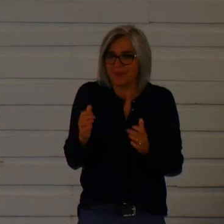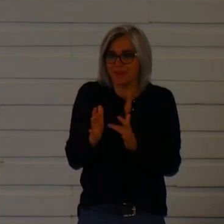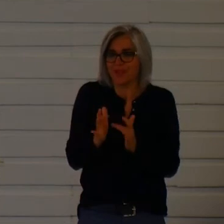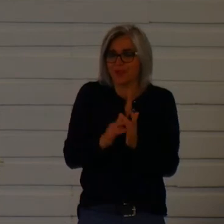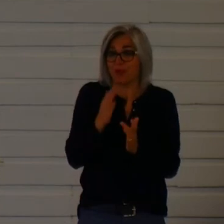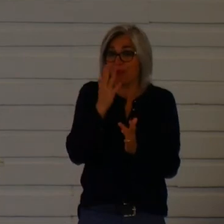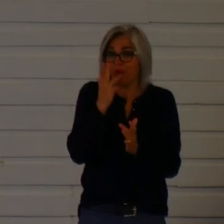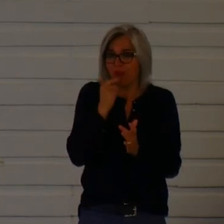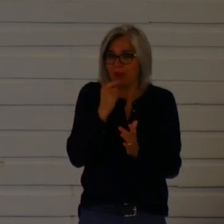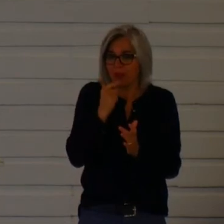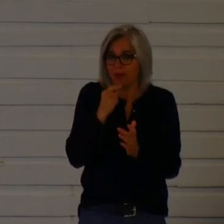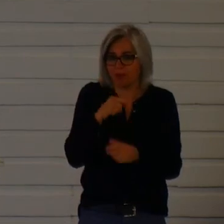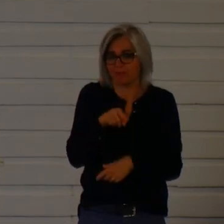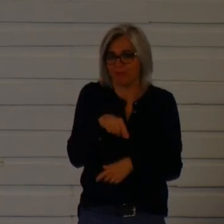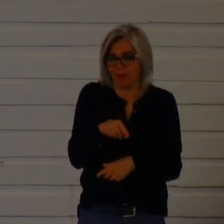andare?